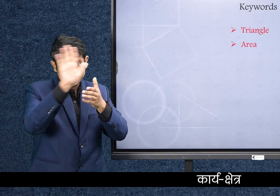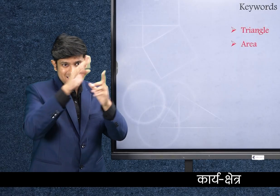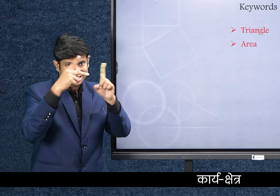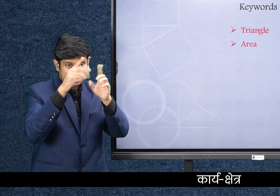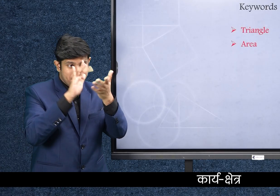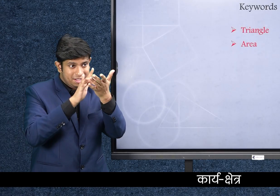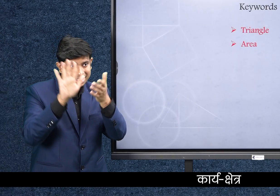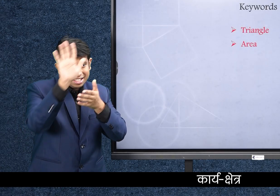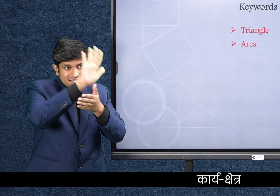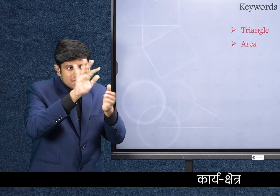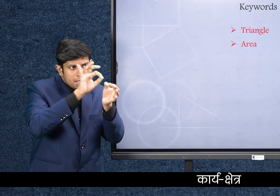कार्यक्षेत्र,